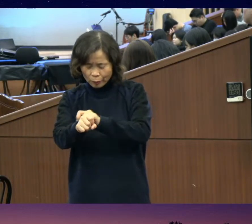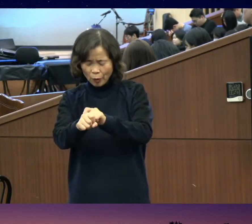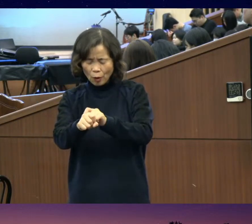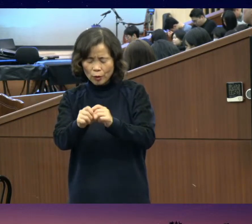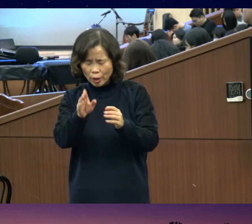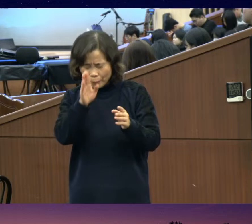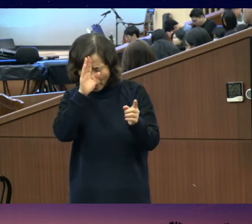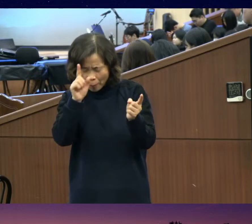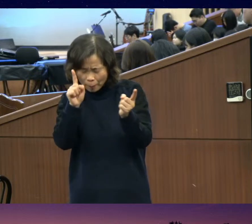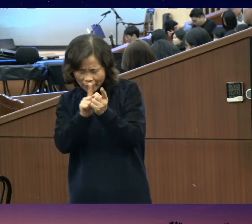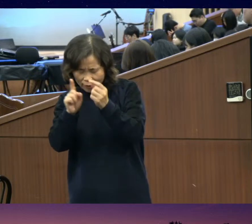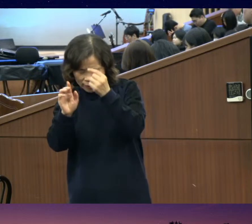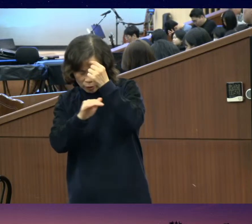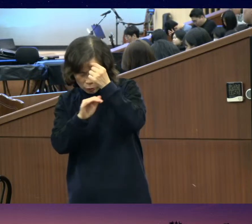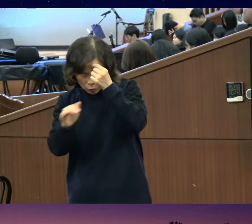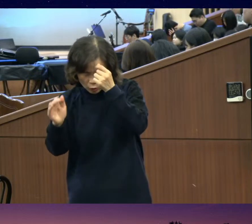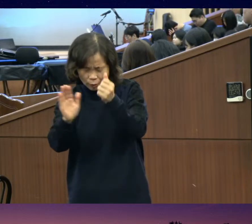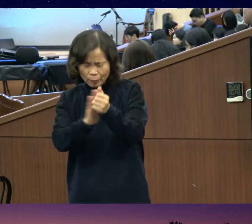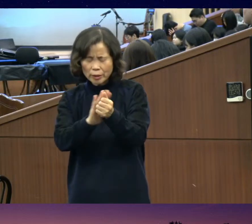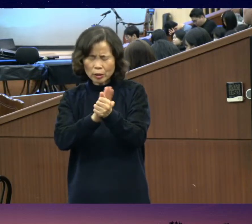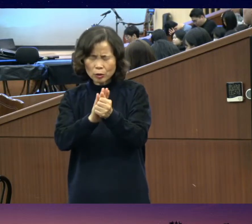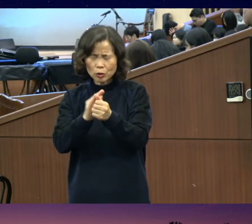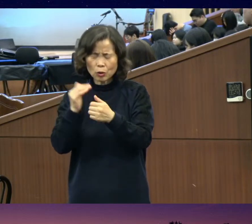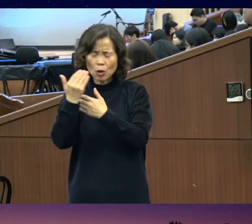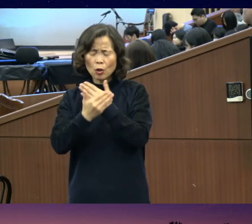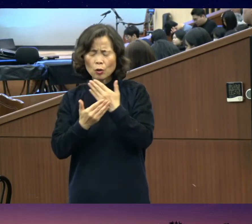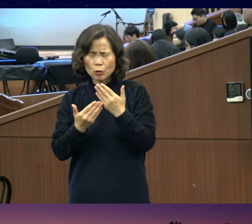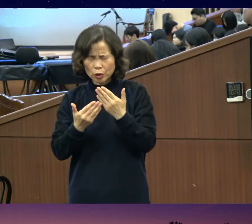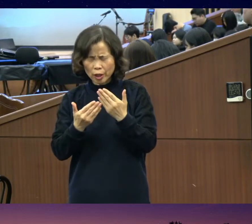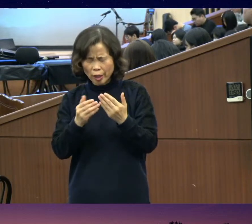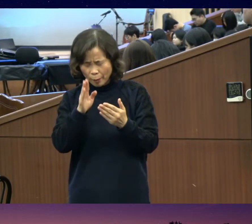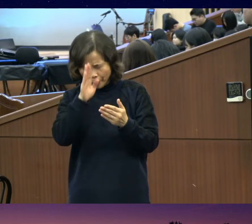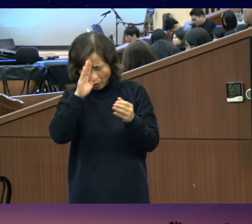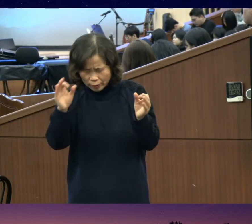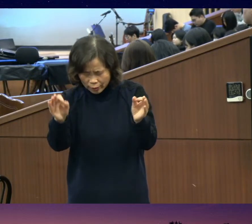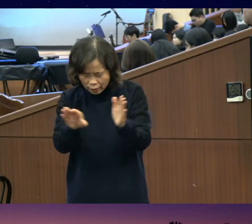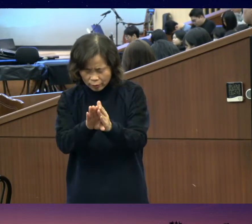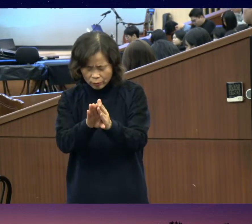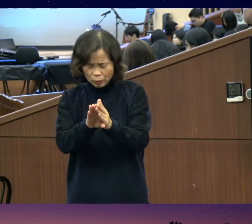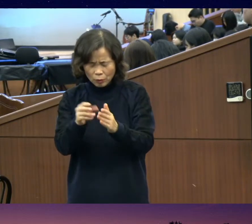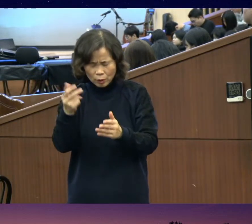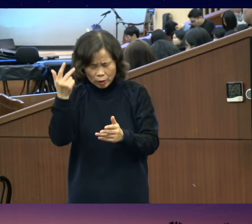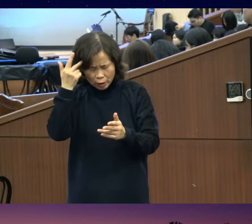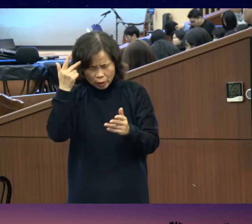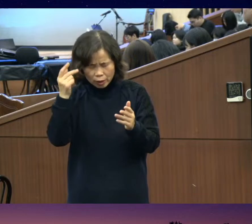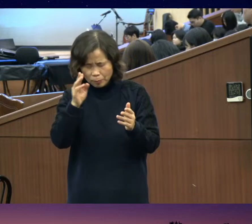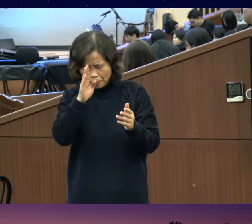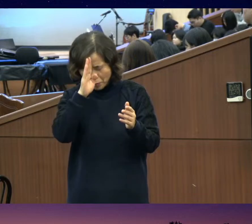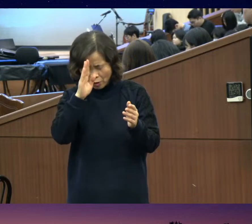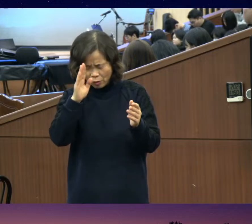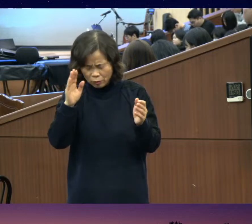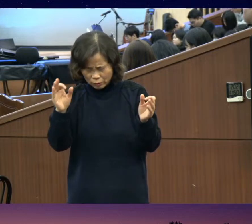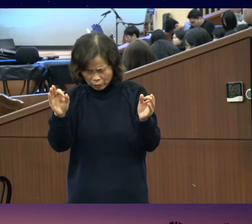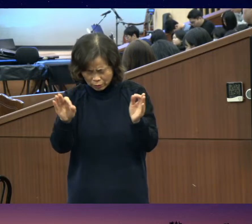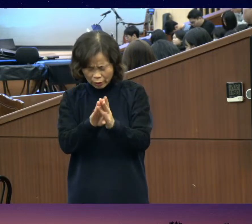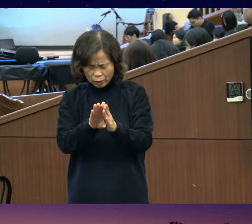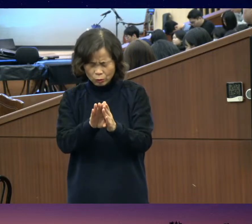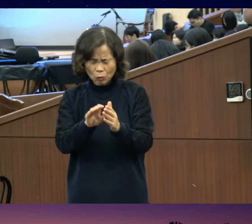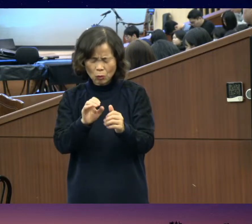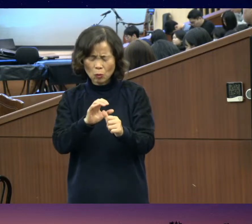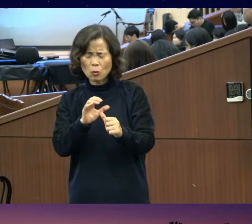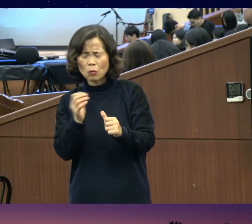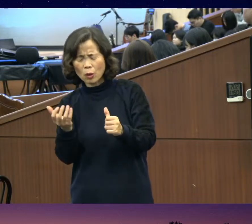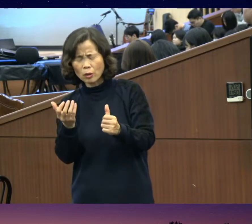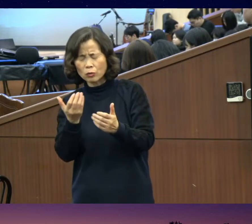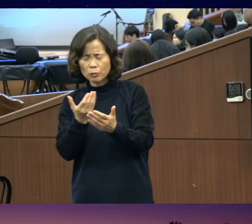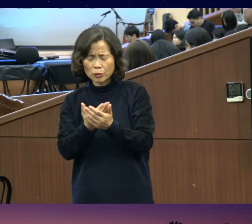병중에 있는 성도들을 어루만져 주시고 모든 육체의 잔병이 떠나가게 하시고 정신적 질병에서 노임을 받게 하여